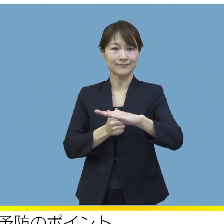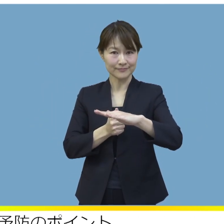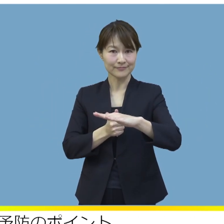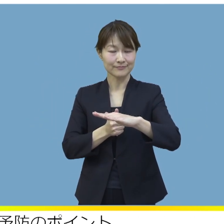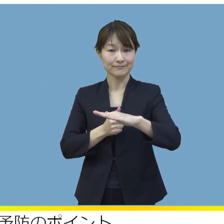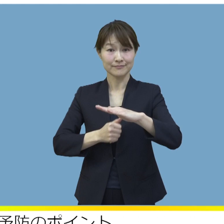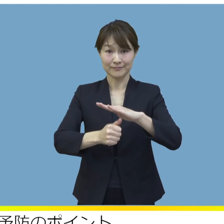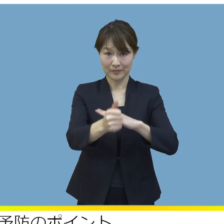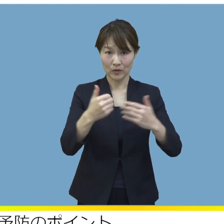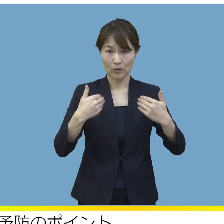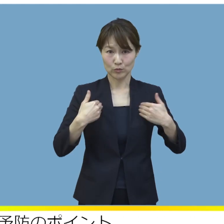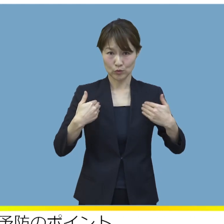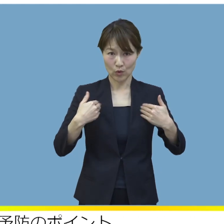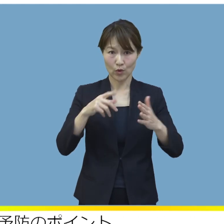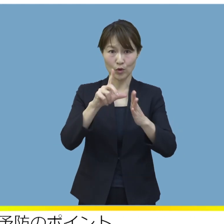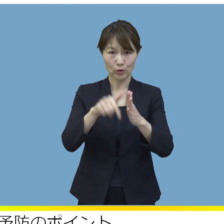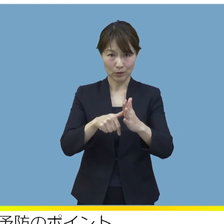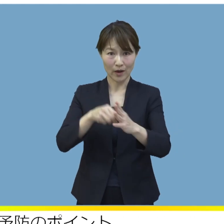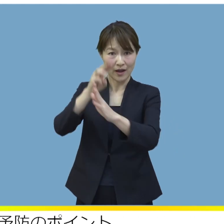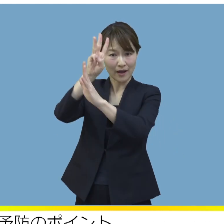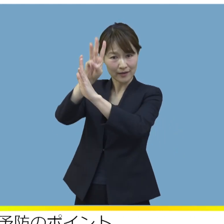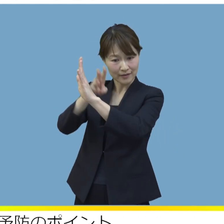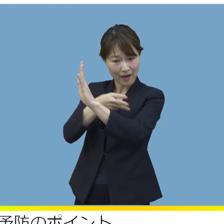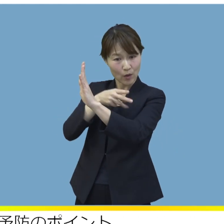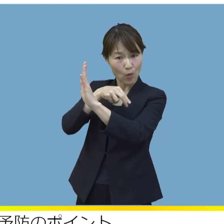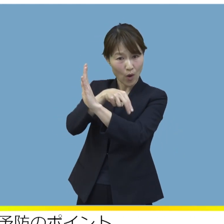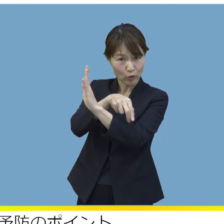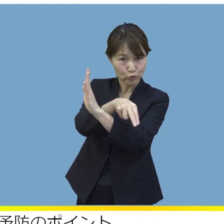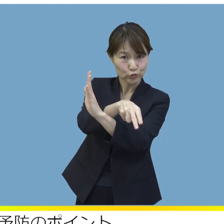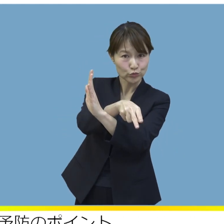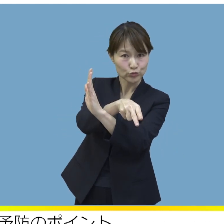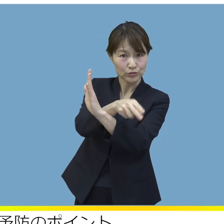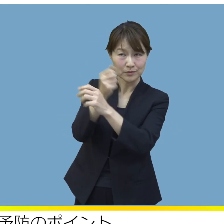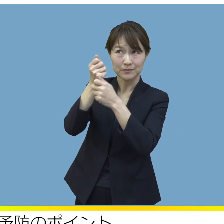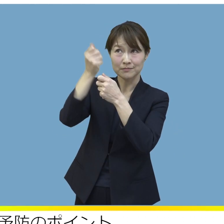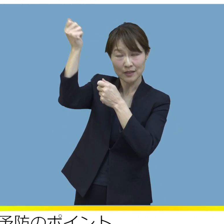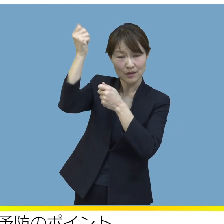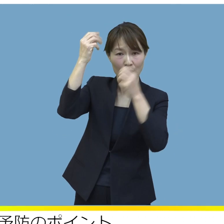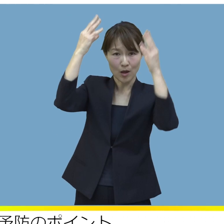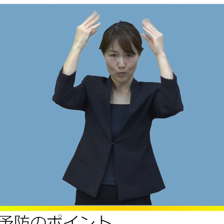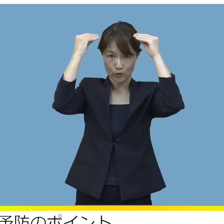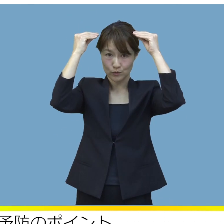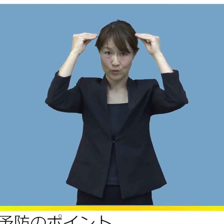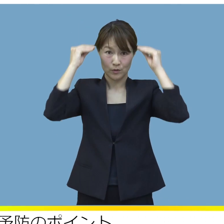日陰を選び日傘や帽子を使う